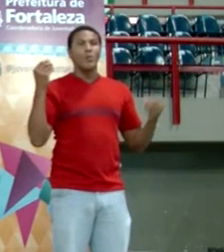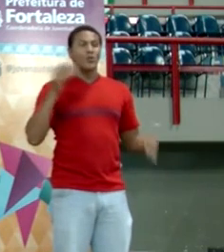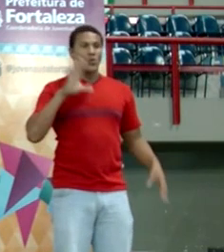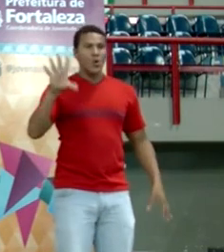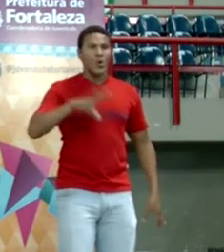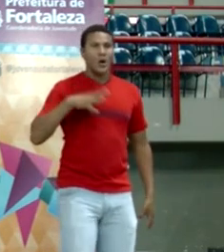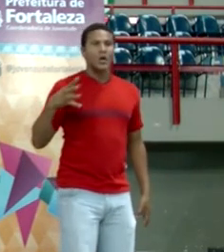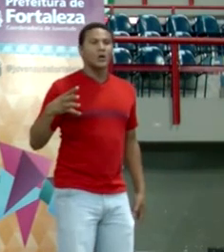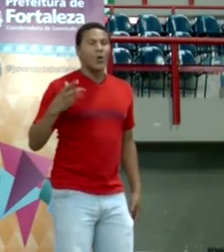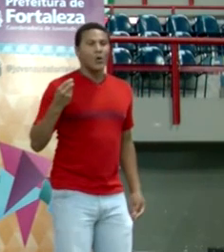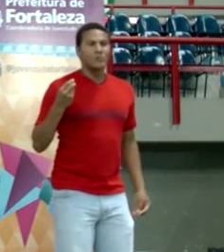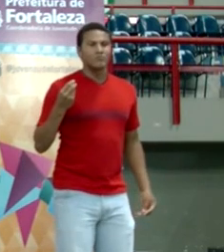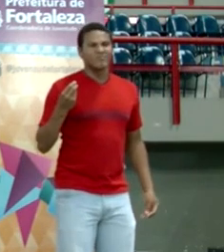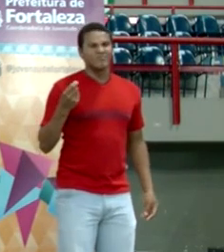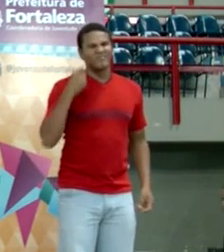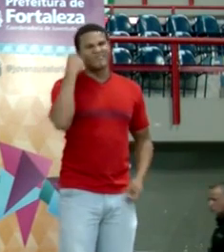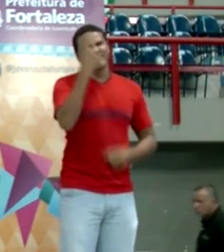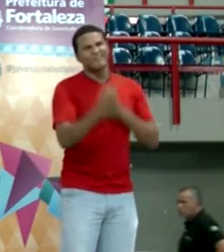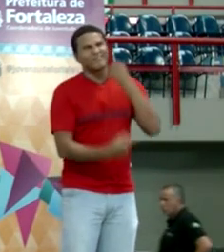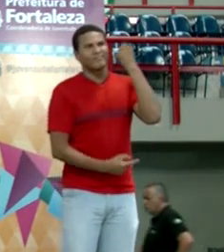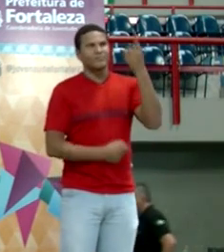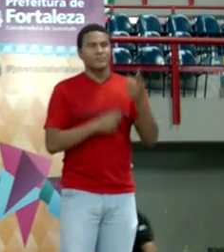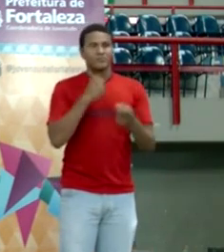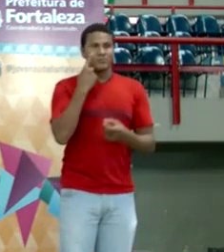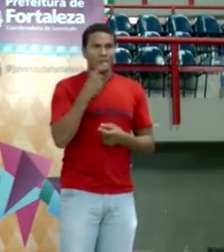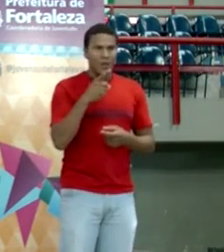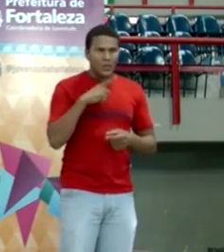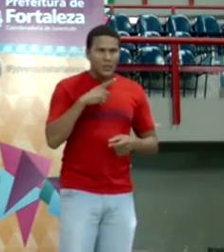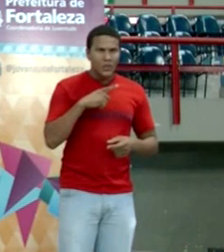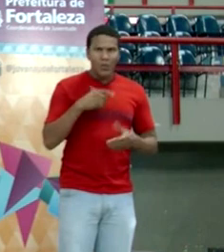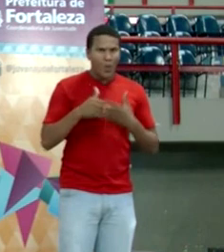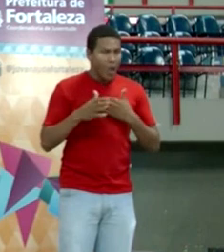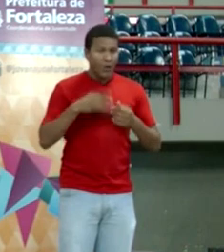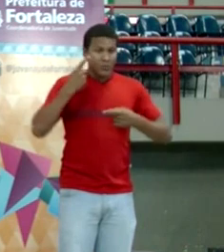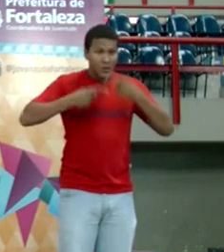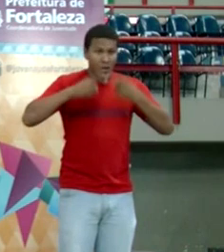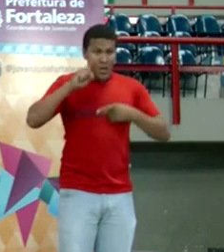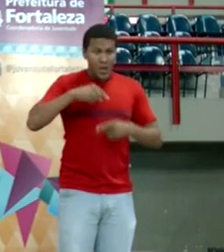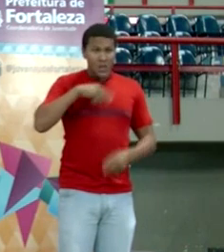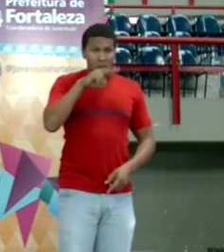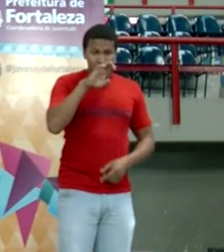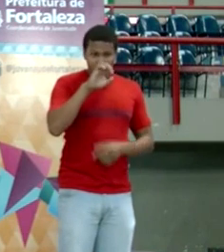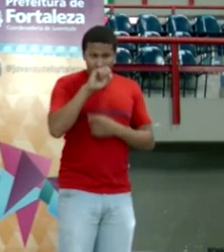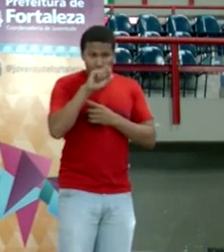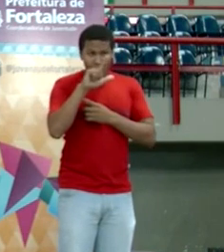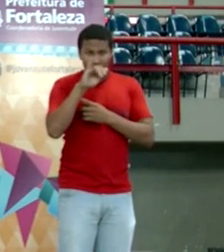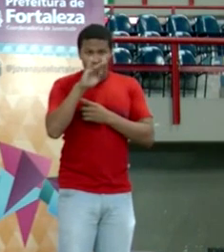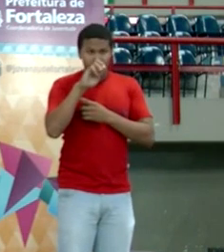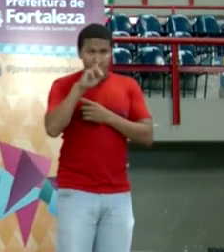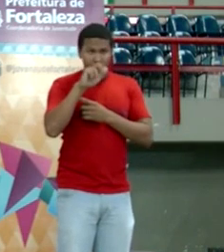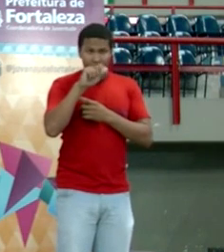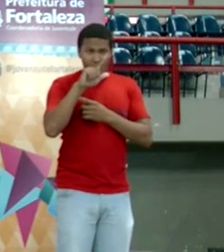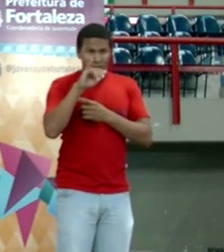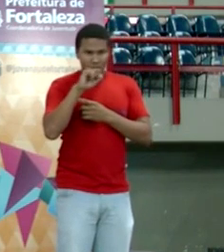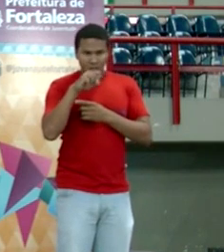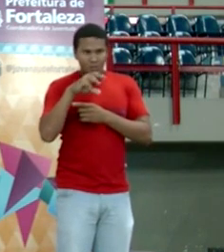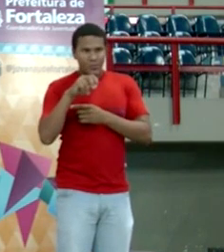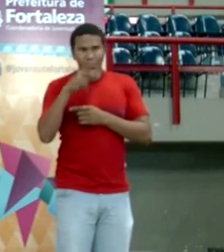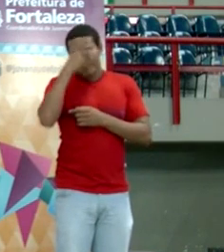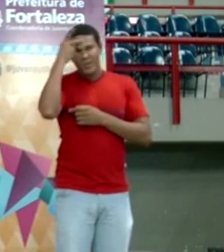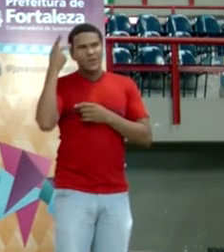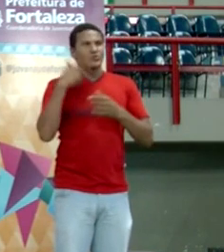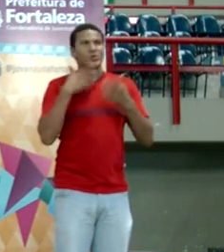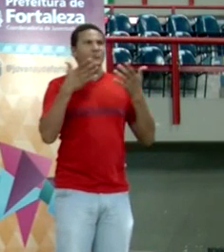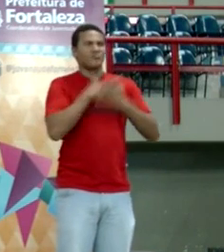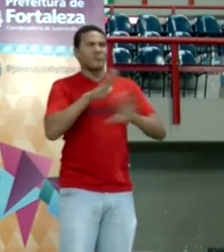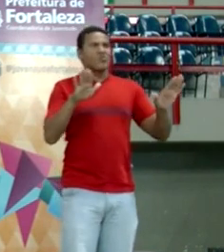impopular? São raros. Todo político que implantar o neoliberalismo, ele vai ganhar um baixo índice de